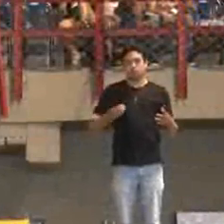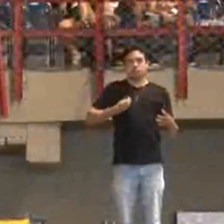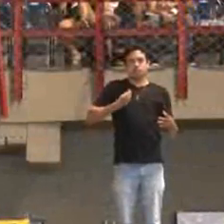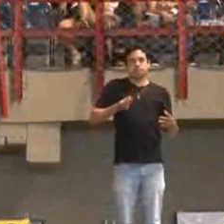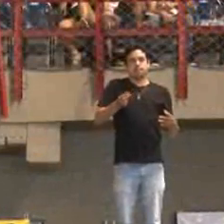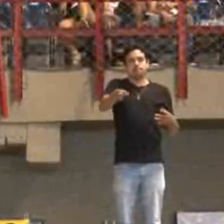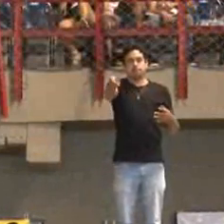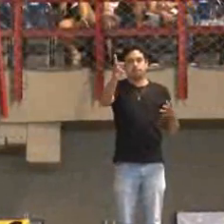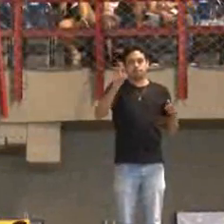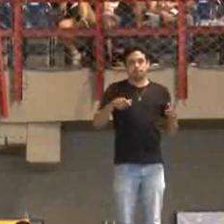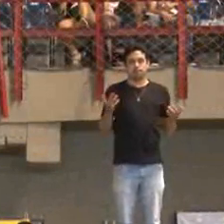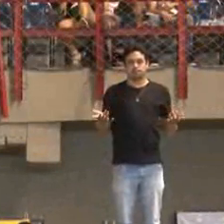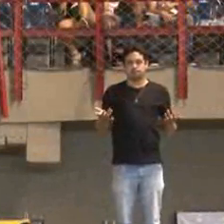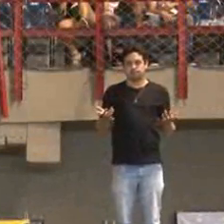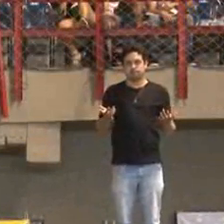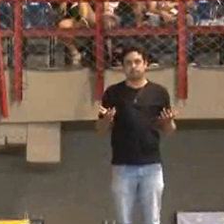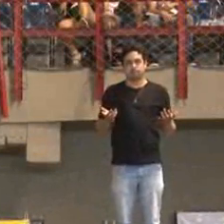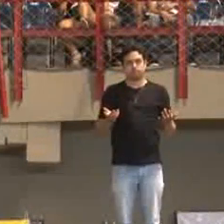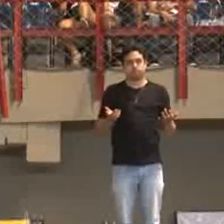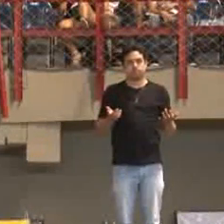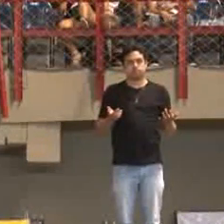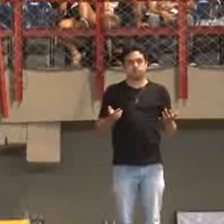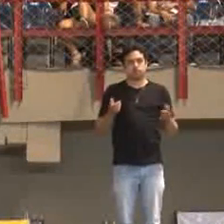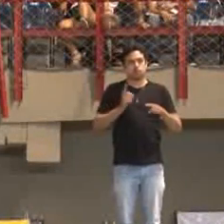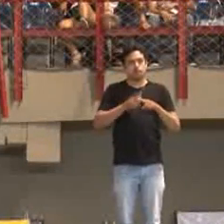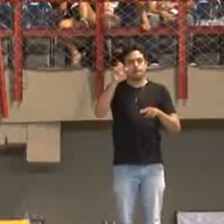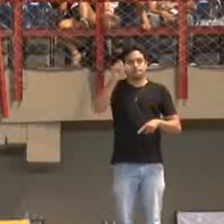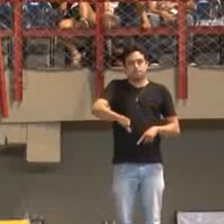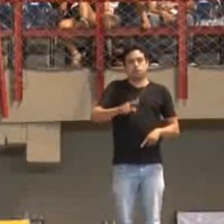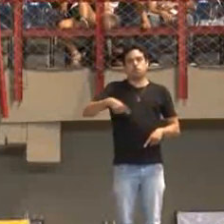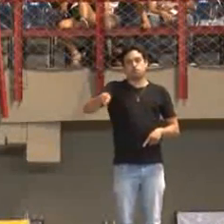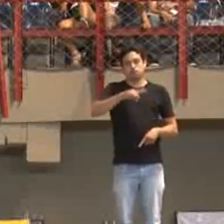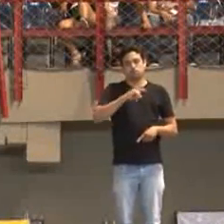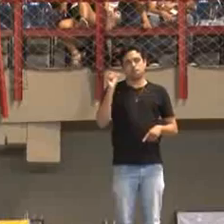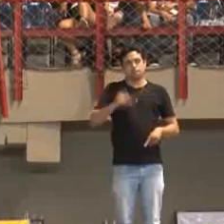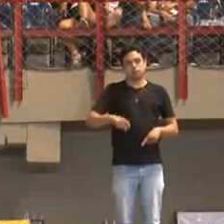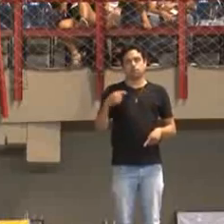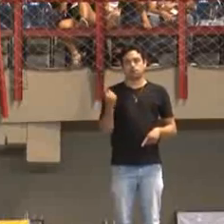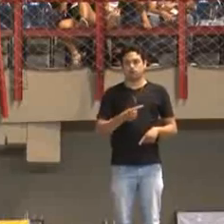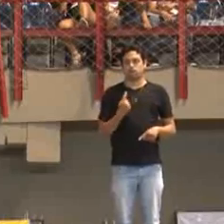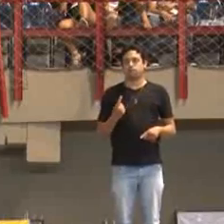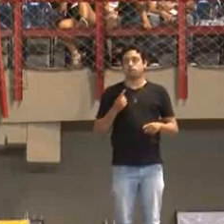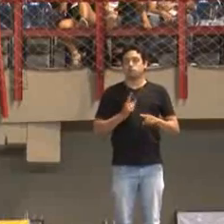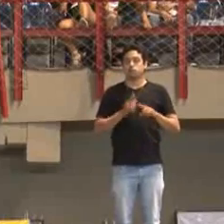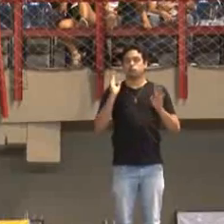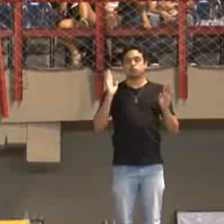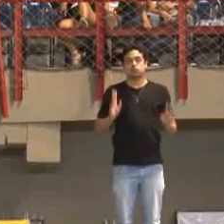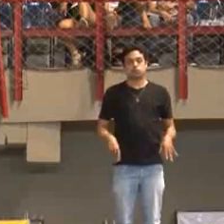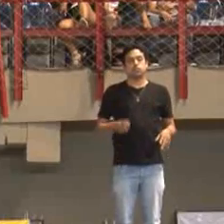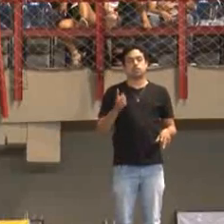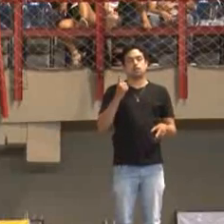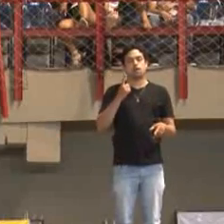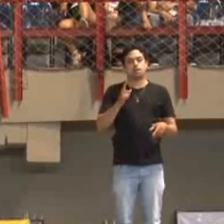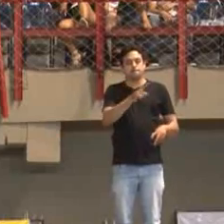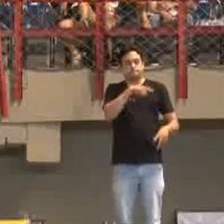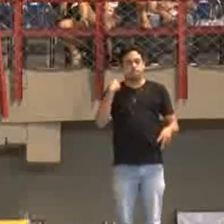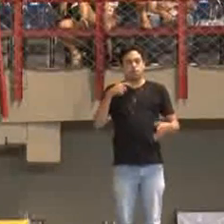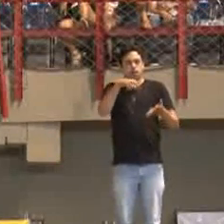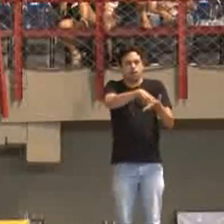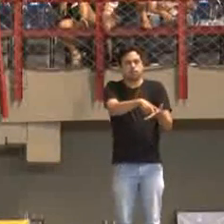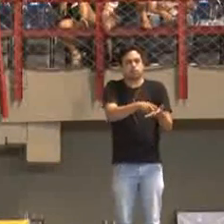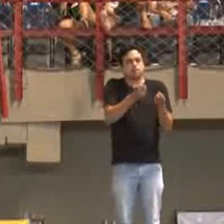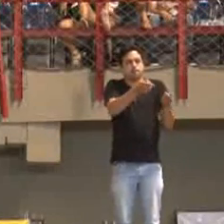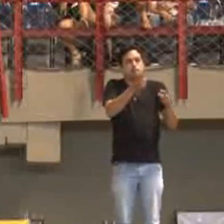eterna, então, né? É pior para a gente, não é não? A morte é castigo muito pequeno para